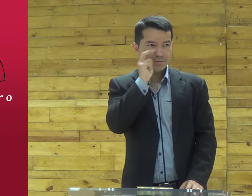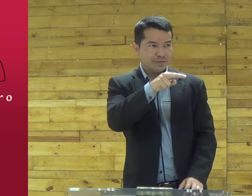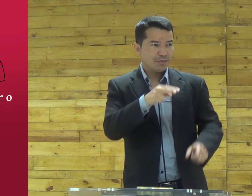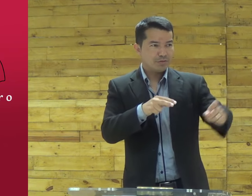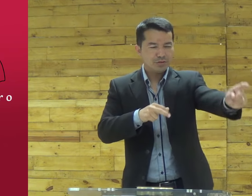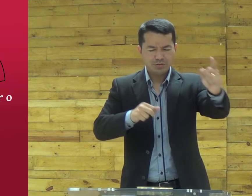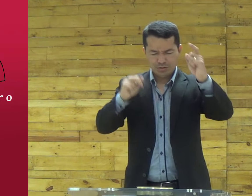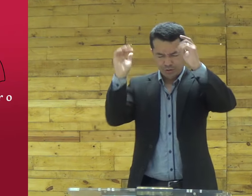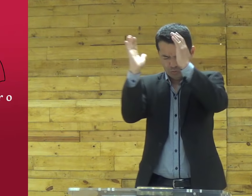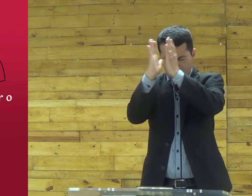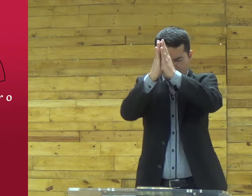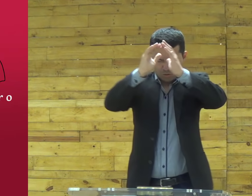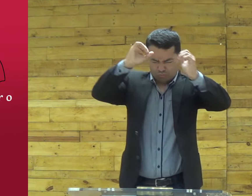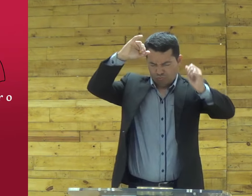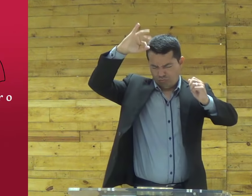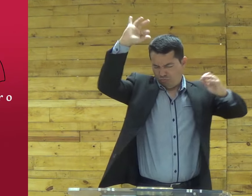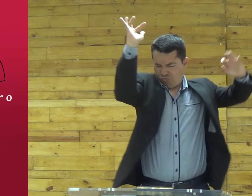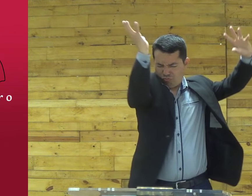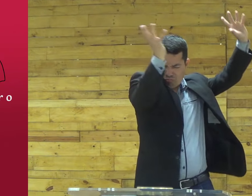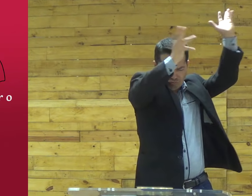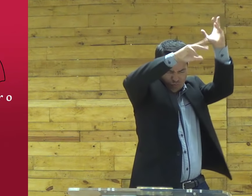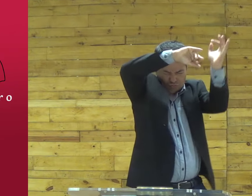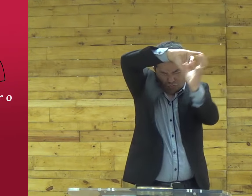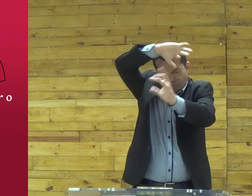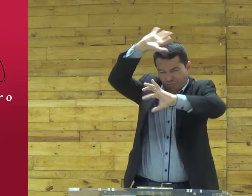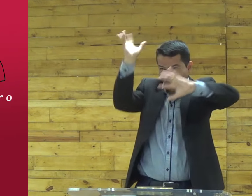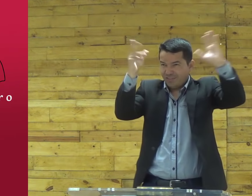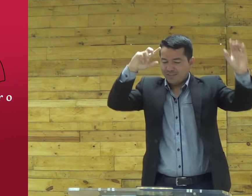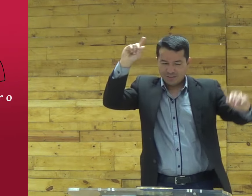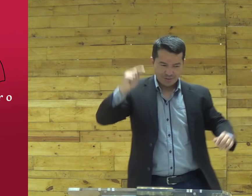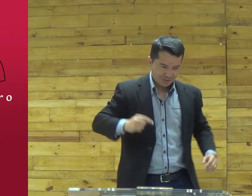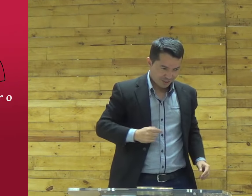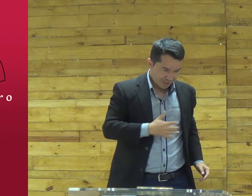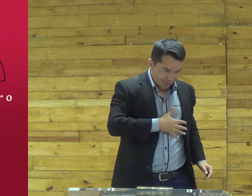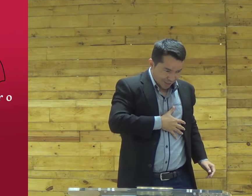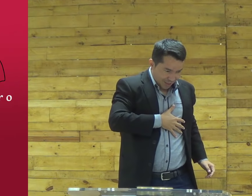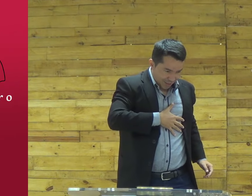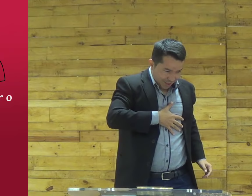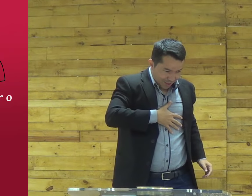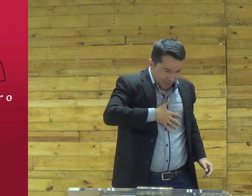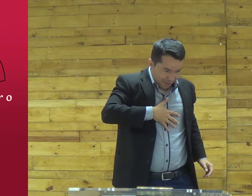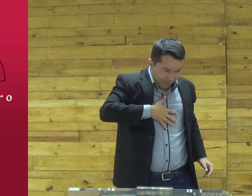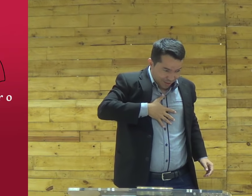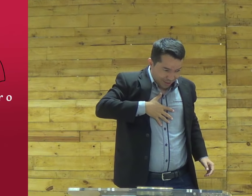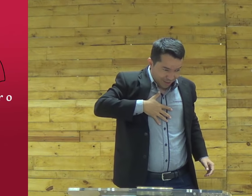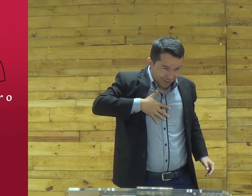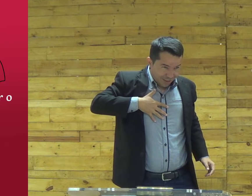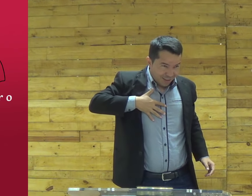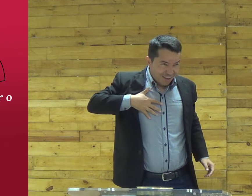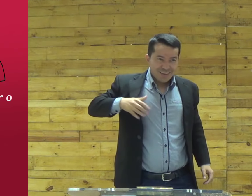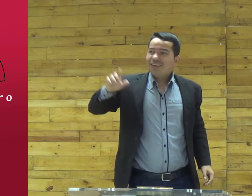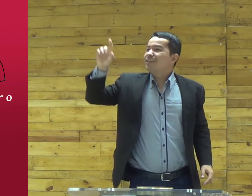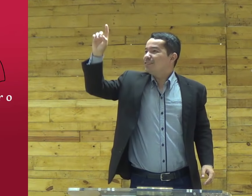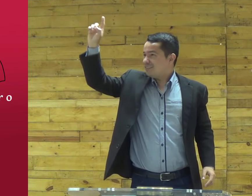pessoa. Deus gosta, Deus tem prazer em ver adoração, aquelas mãos sinalizando. Deus se orgulha